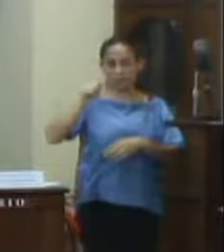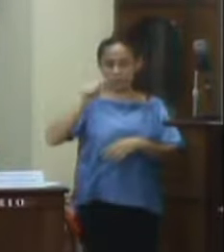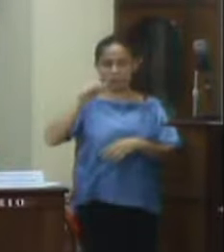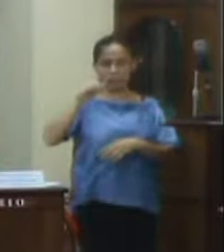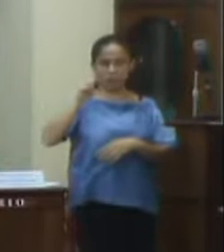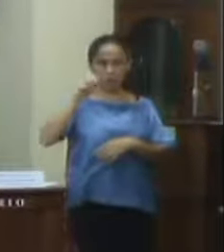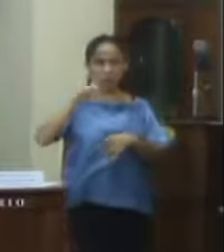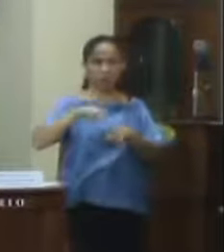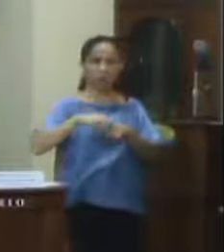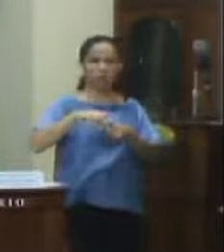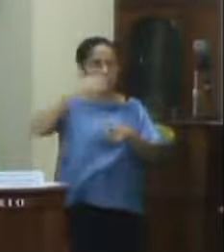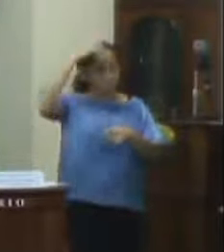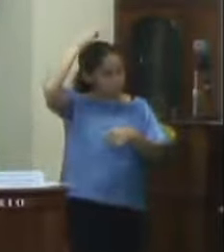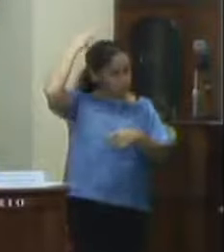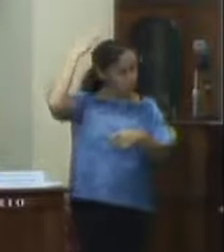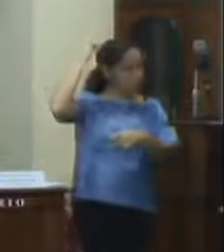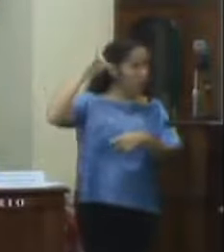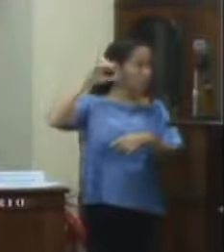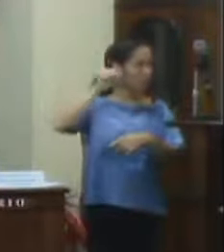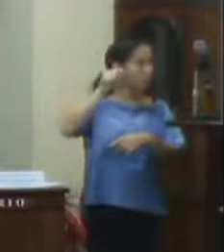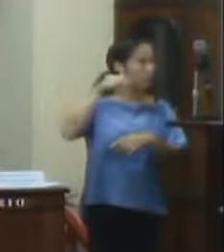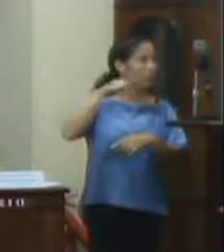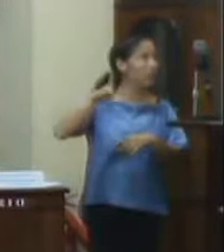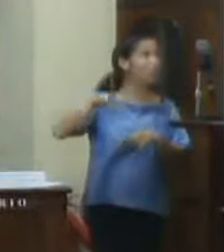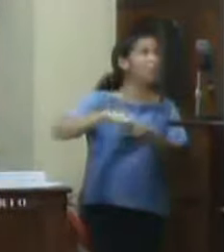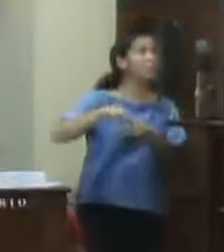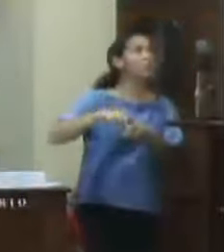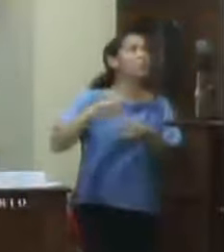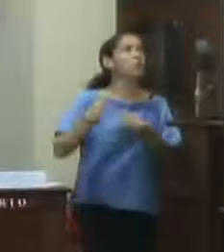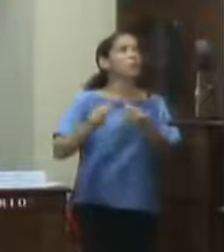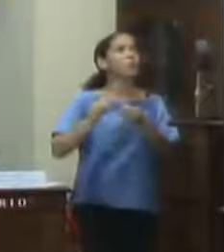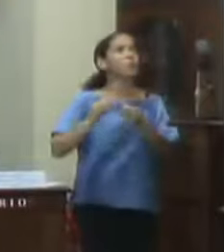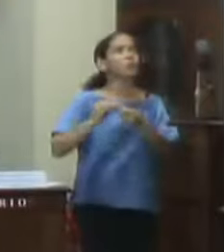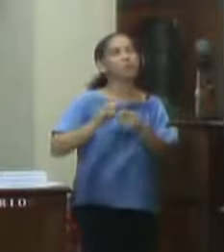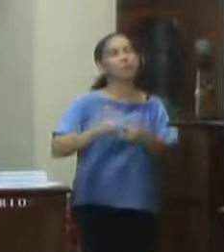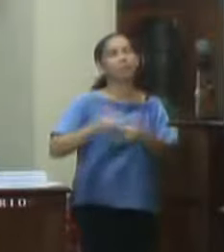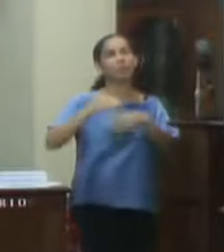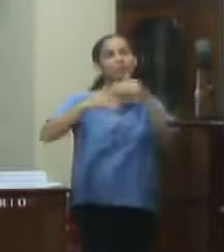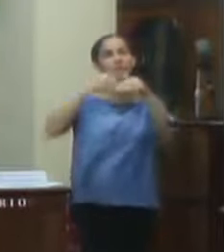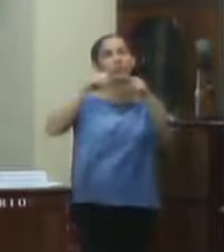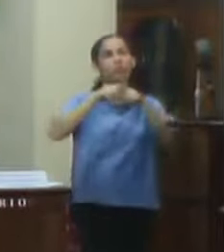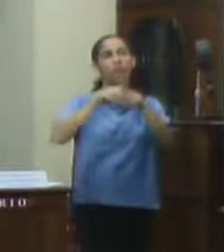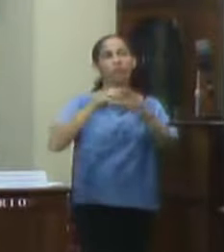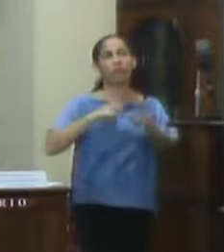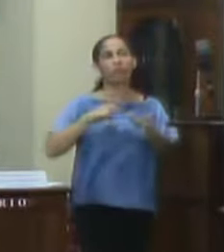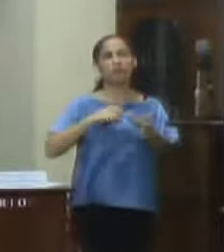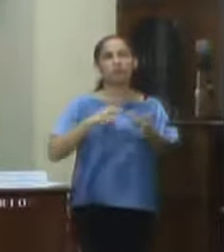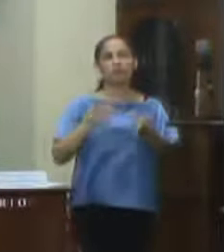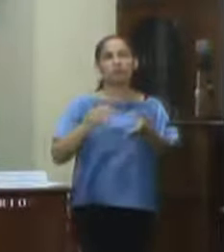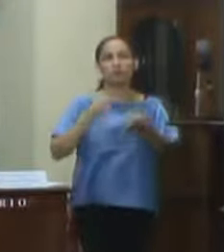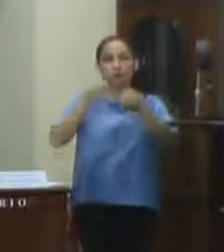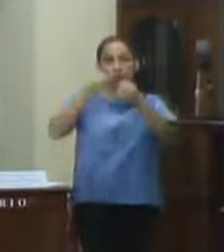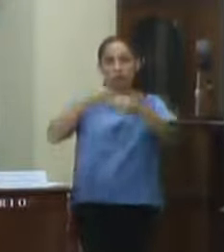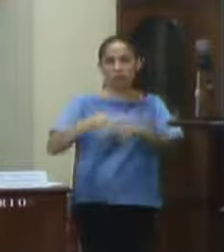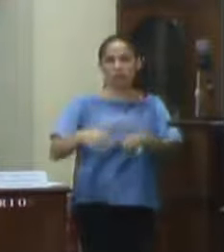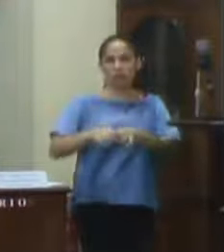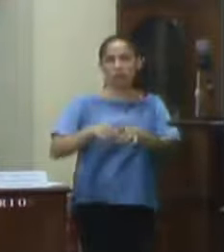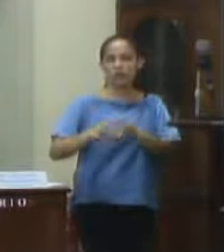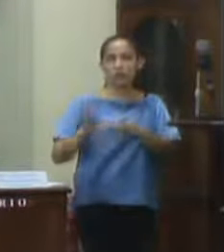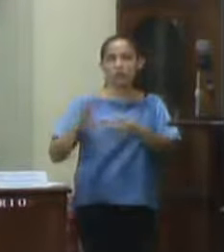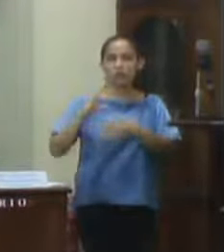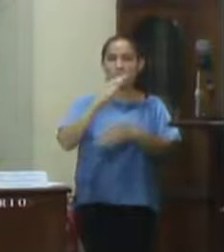Preto, Minas Gerais, que são objetivos das ações a serem desenvolvidas o estabelecimento de